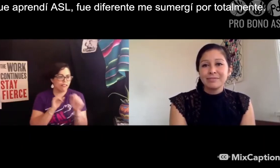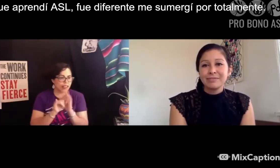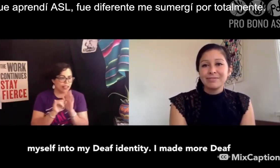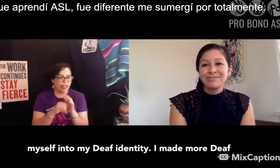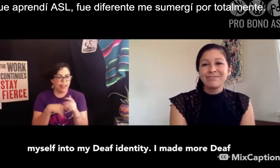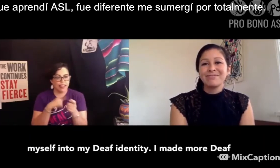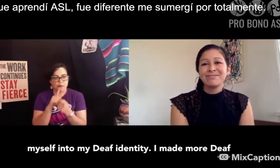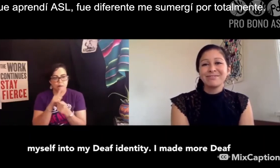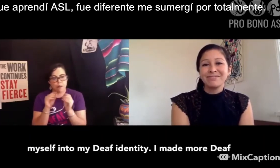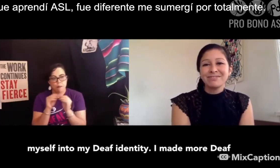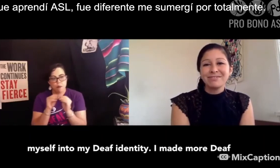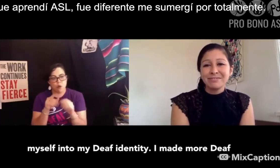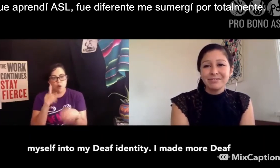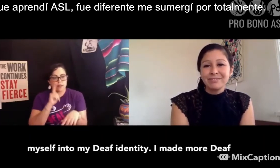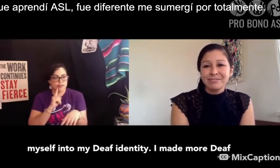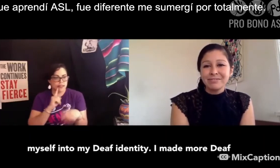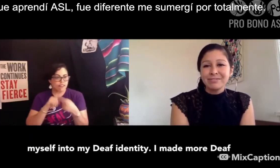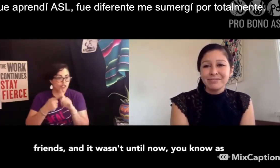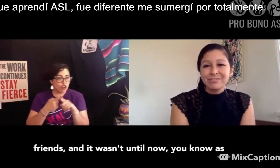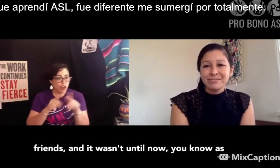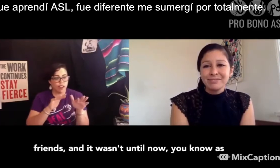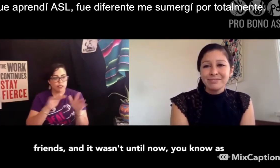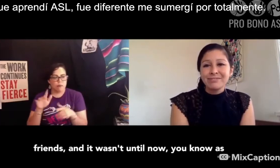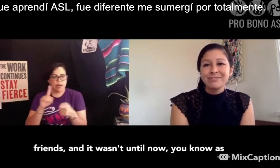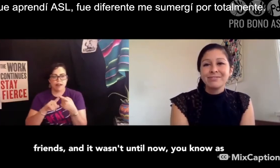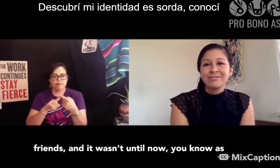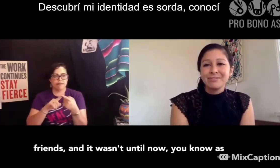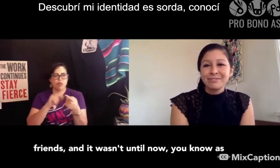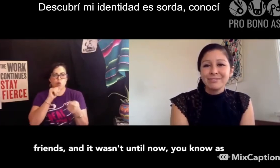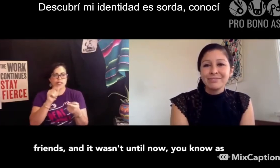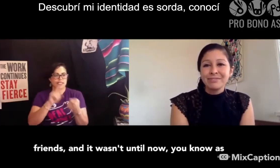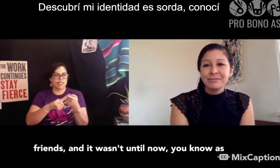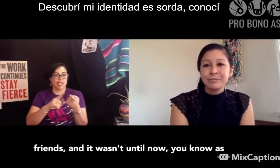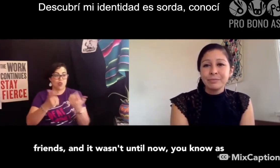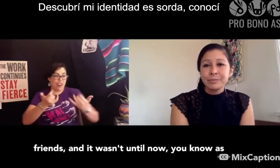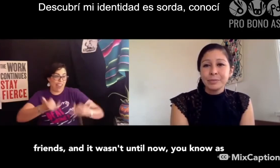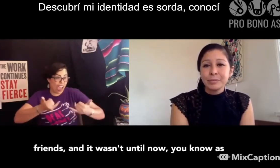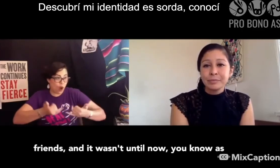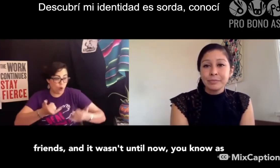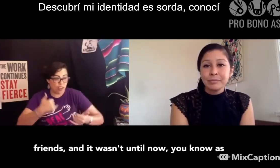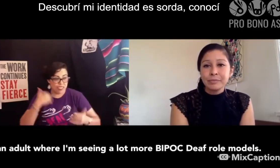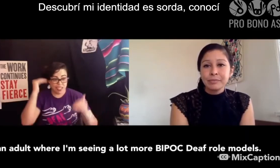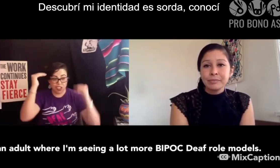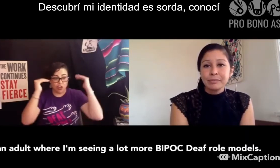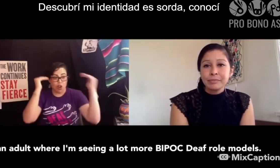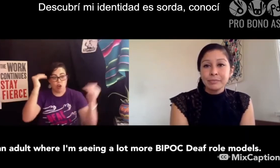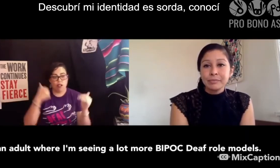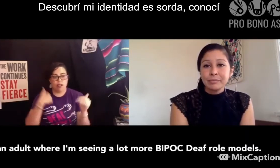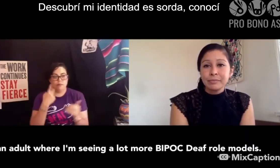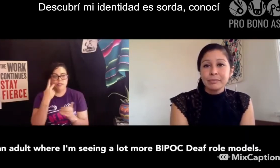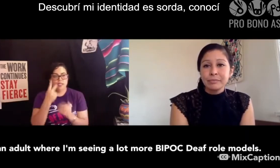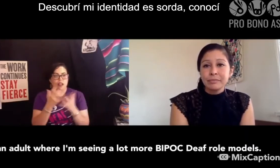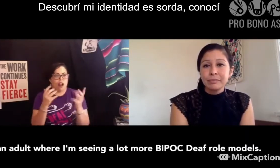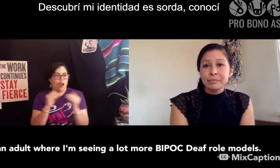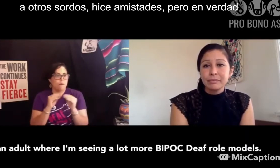aprendí ASL fue diferente. Me sumergí por totalmente, descubrí mi identidad de